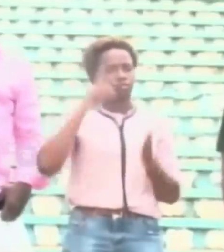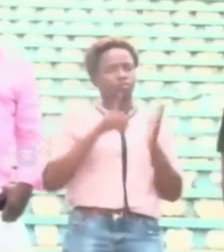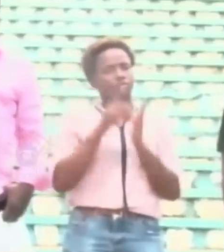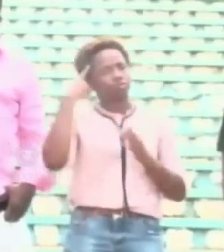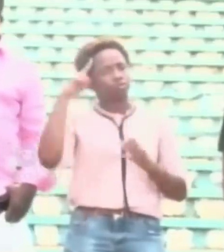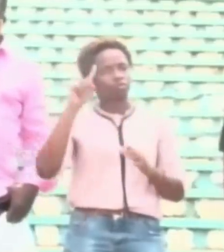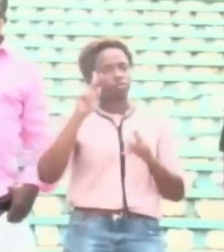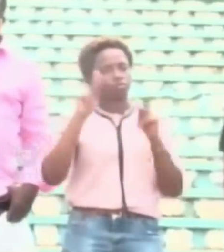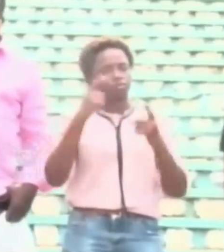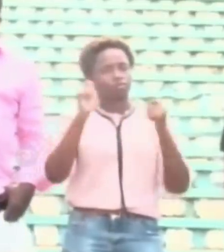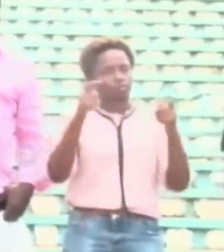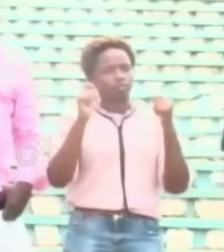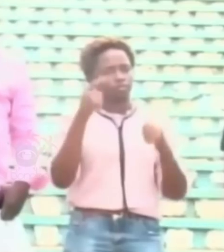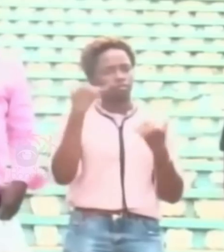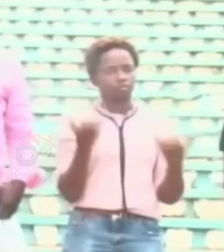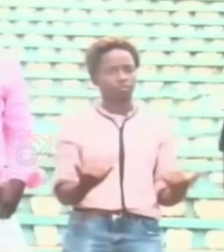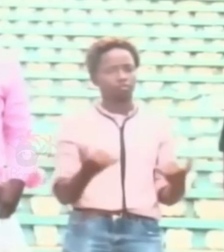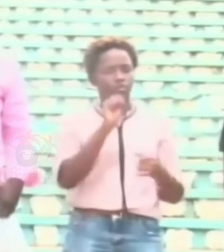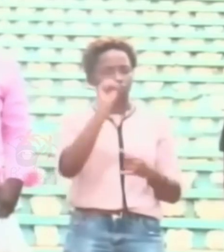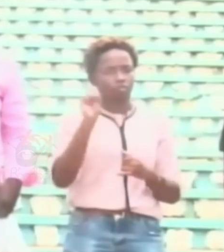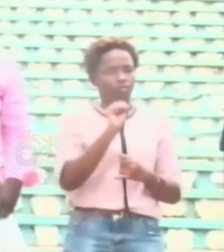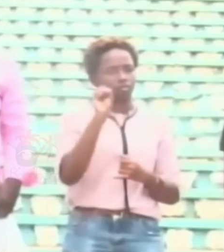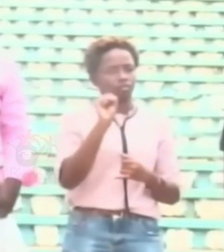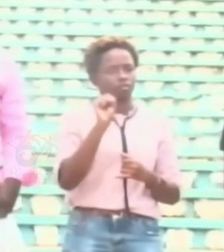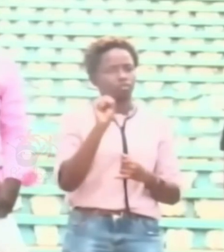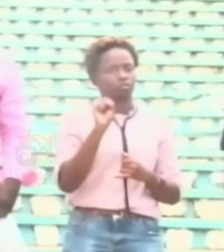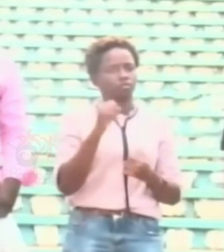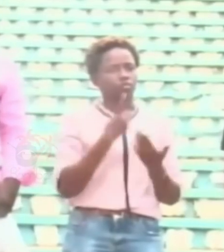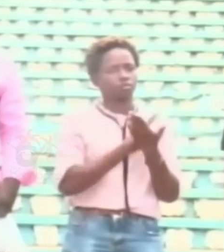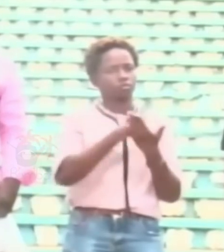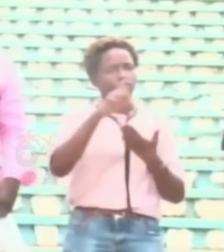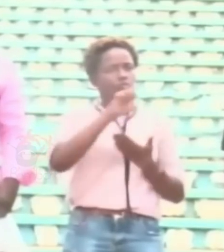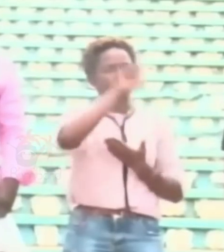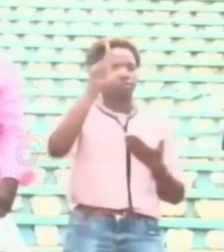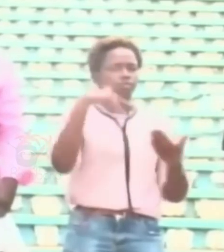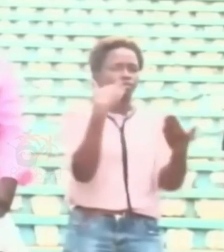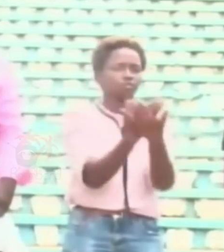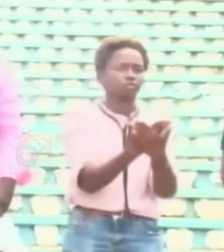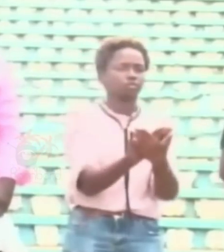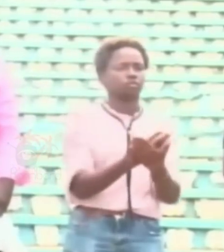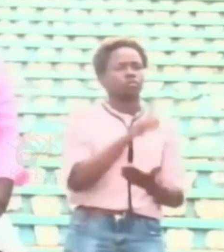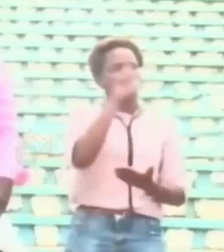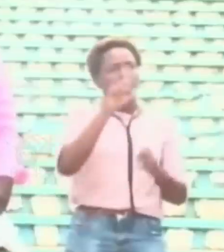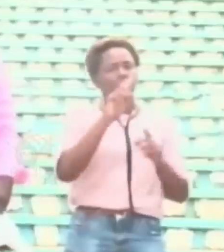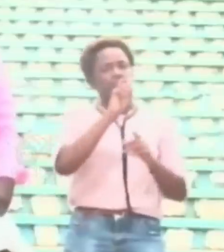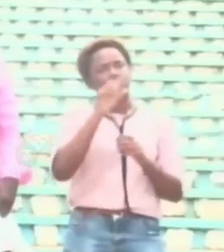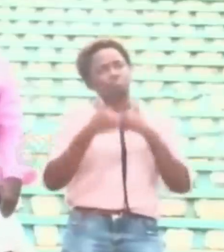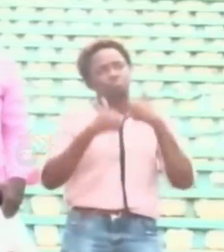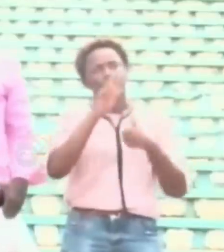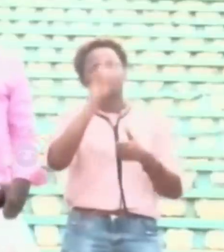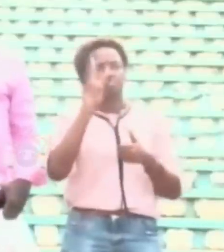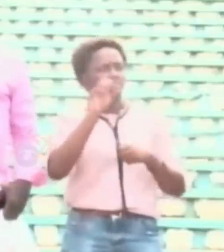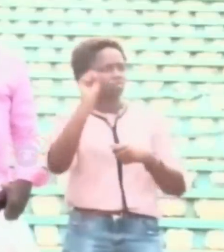l'air. Pressé, je dis à samedi, dis 6 semaines lundi qui va venir, entre lundi et vendredi, mardi